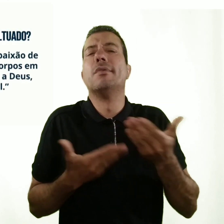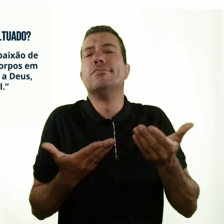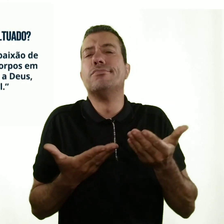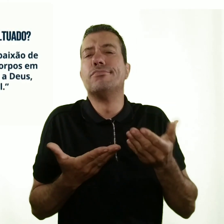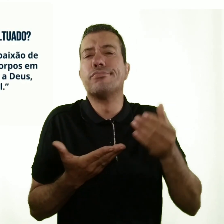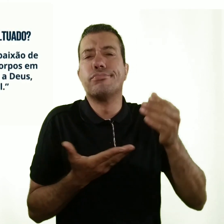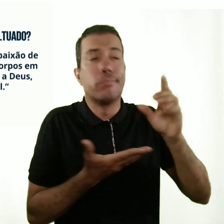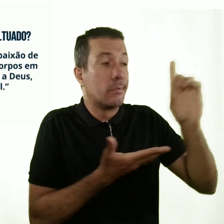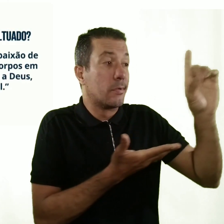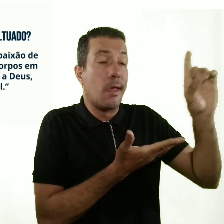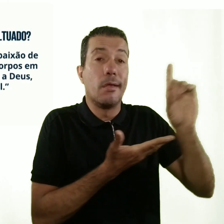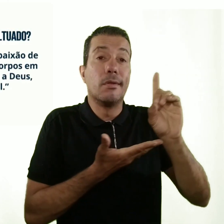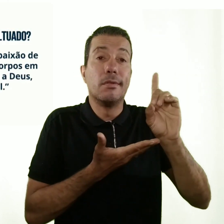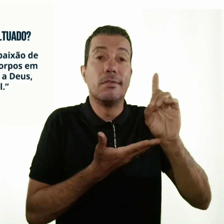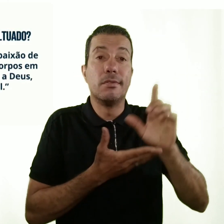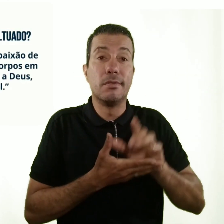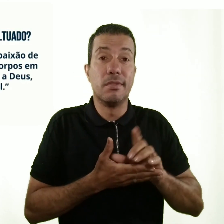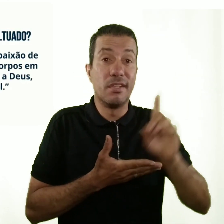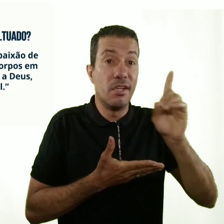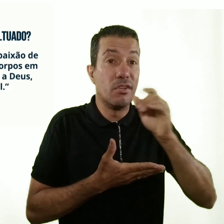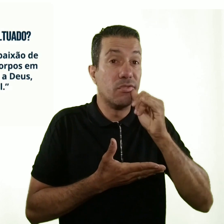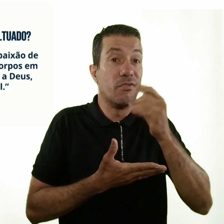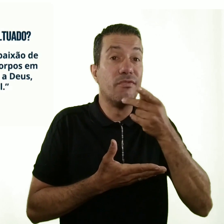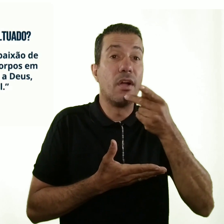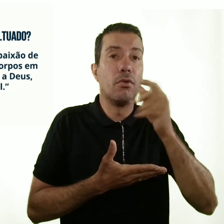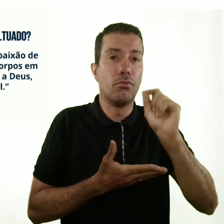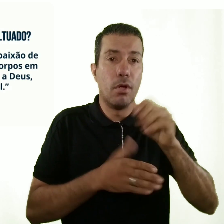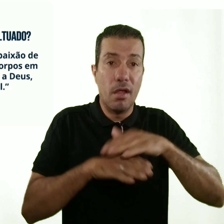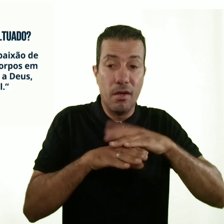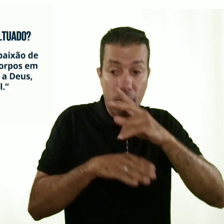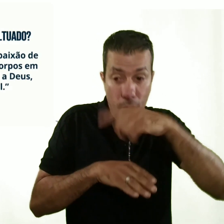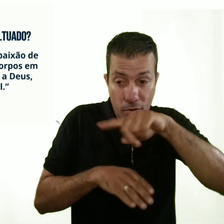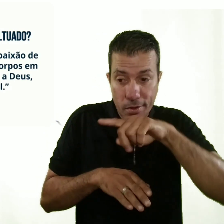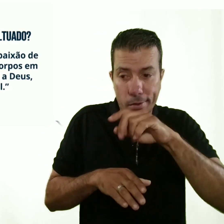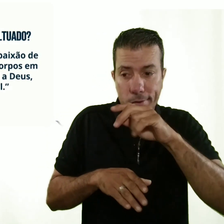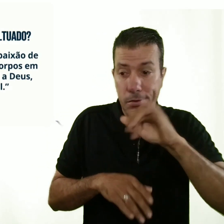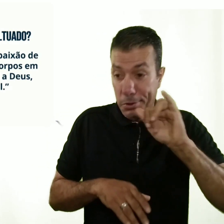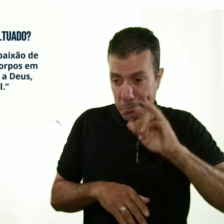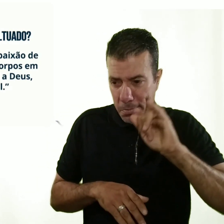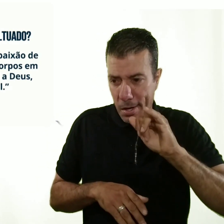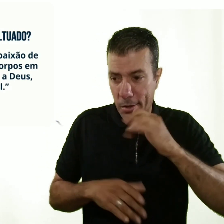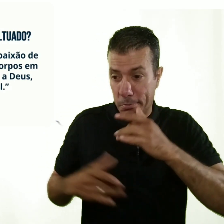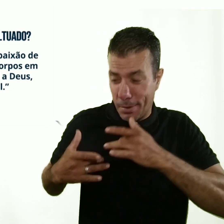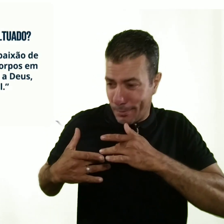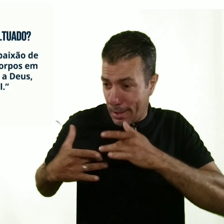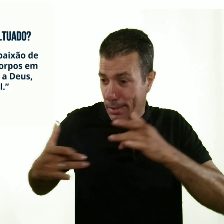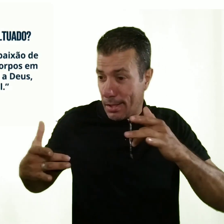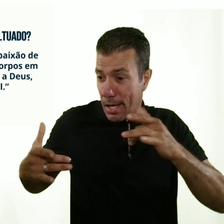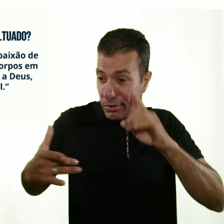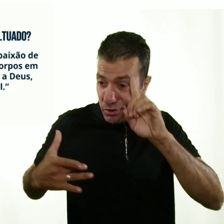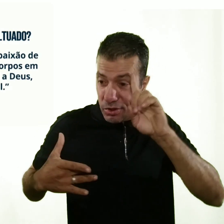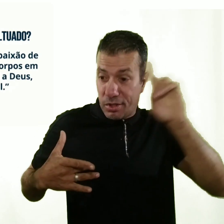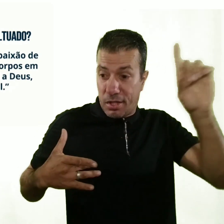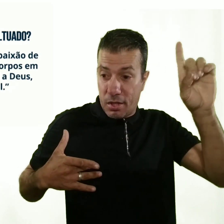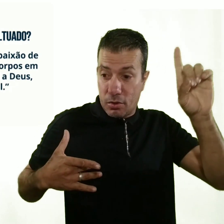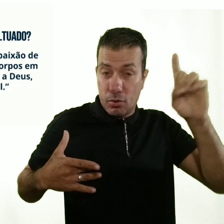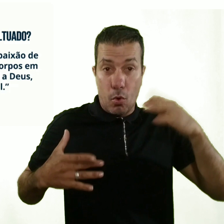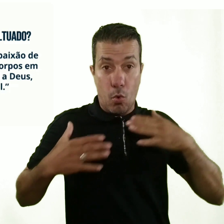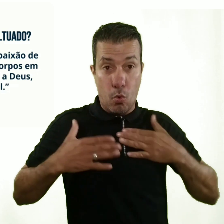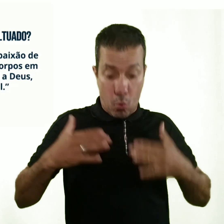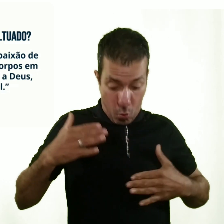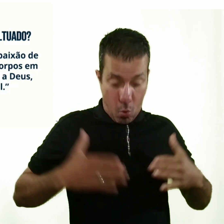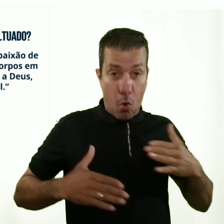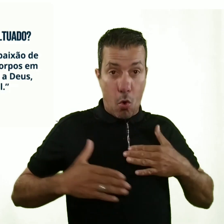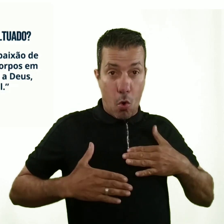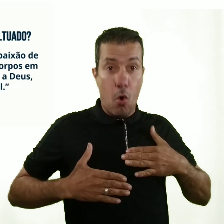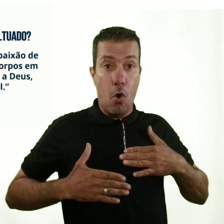lá. Deus disse assim, rogo-vos, pois, irmãos, pela compaixão de Deus, que apresenteis os vossos corpos em